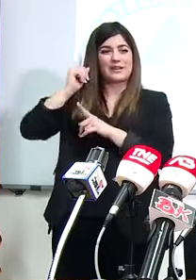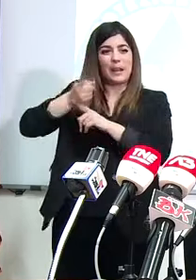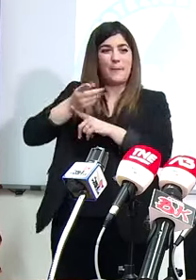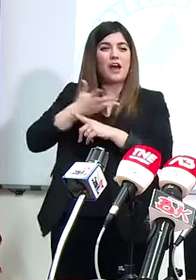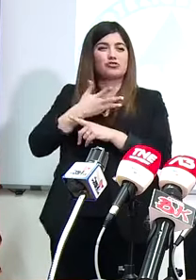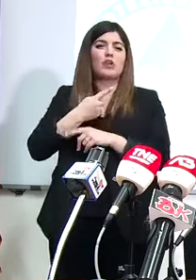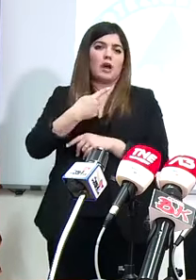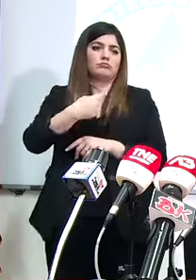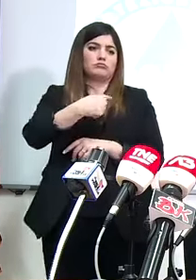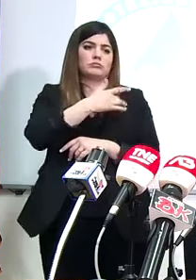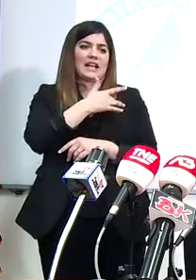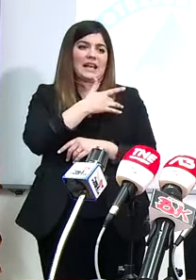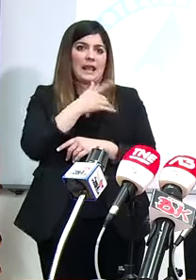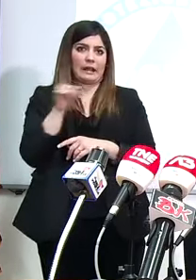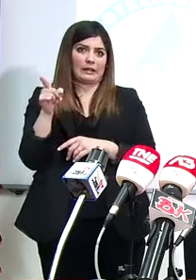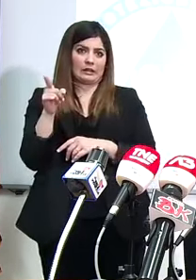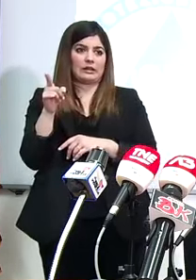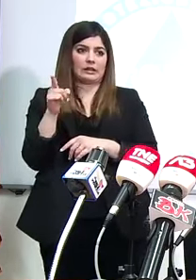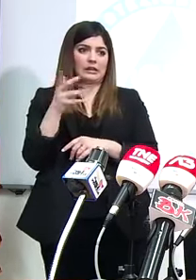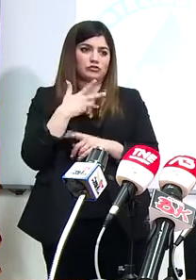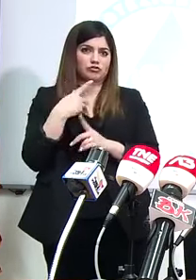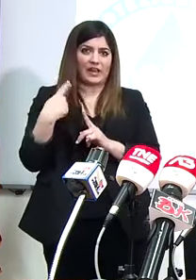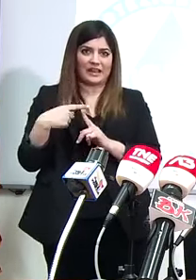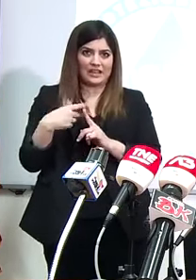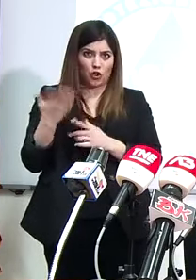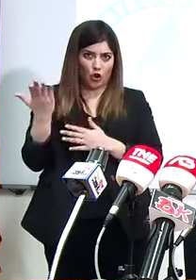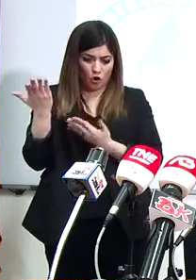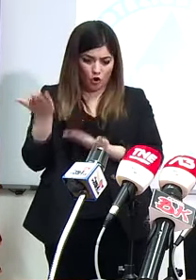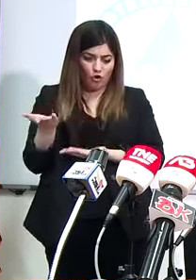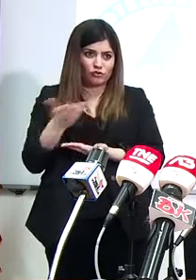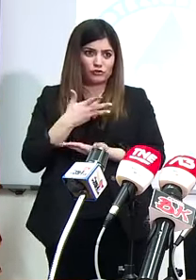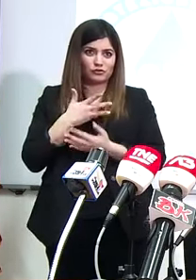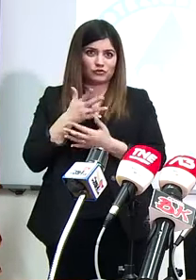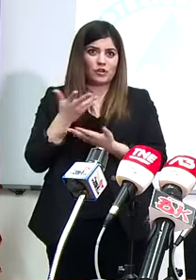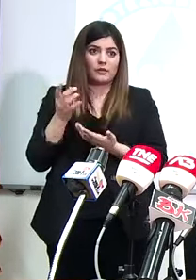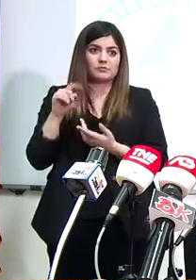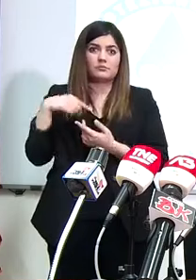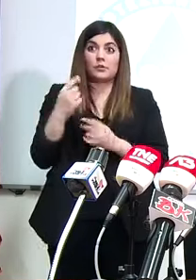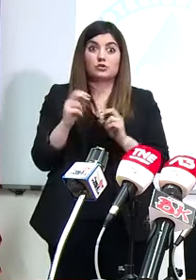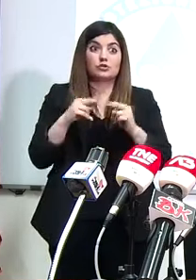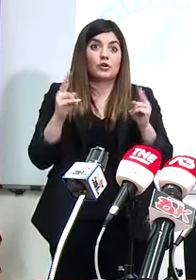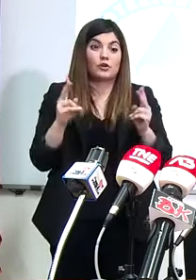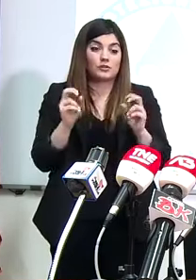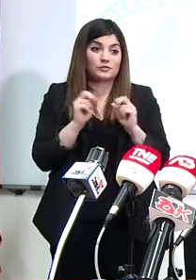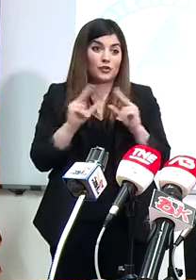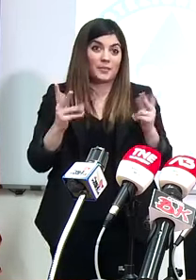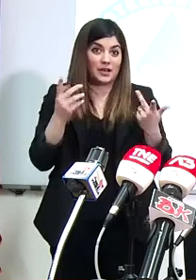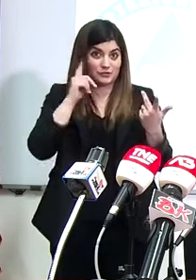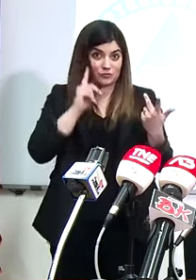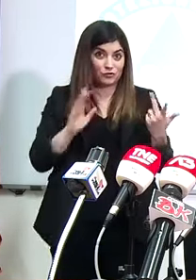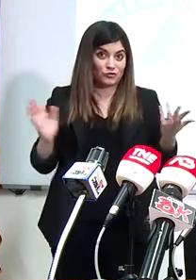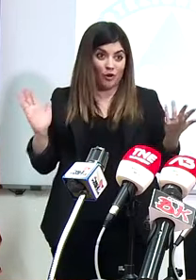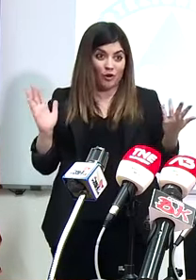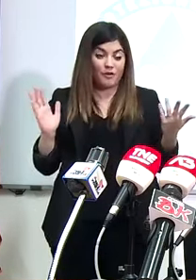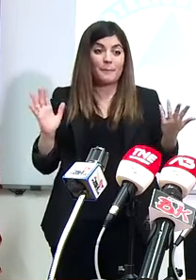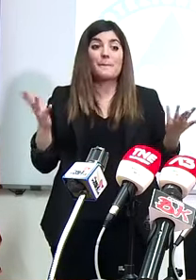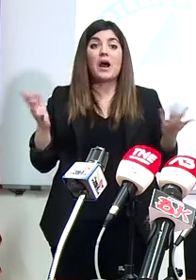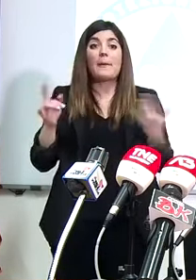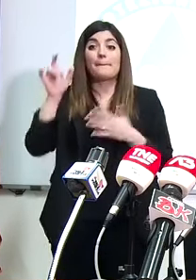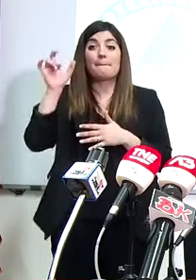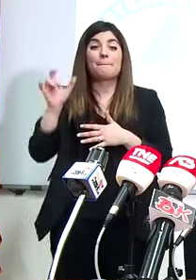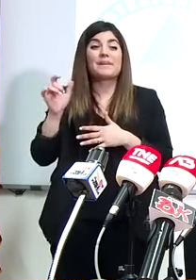nessuno ha bloccato qui adesso non so se ci saranno delle sorprese la cosa che fa un po discutere che questo signore che mi pare con un capitale